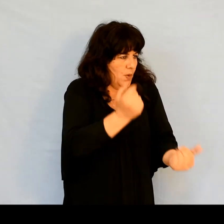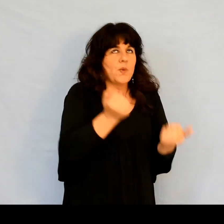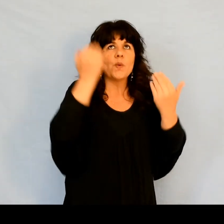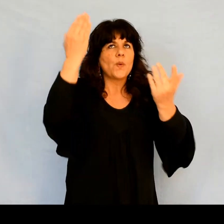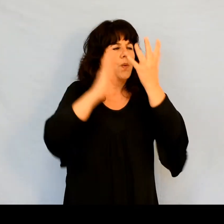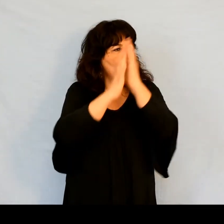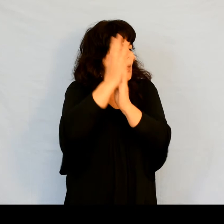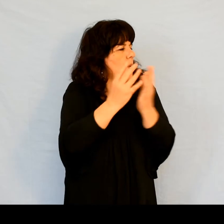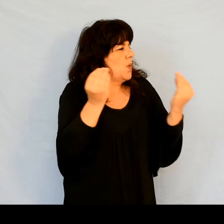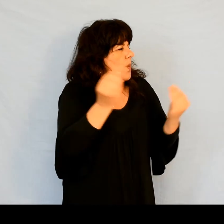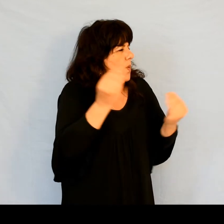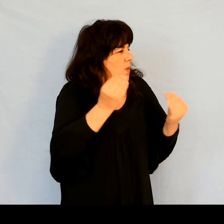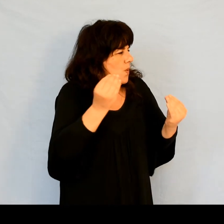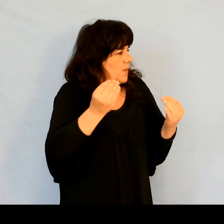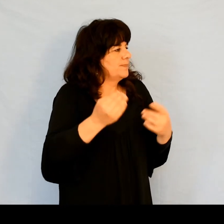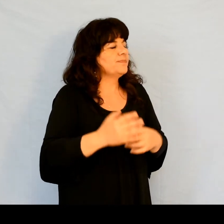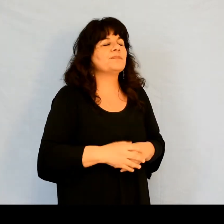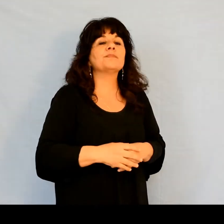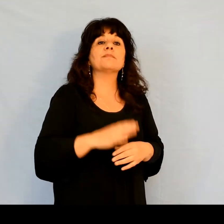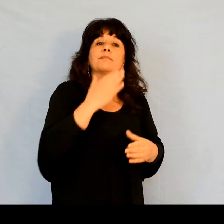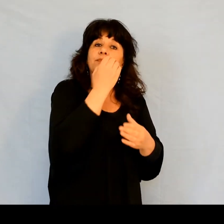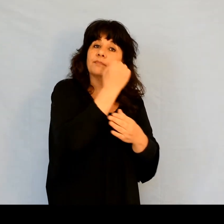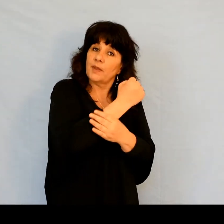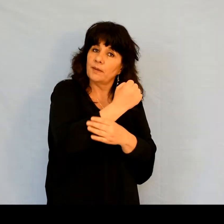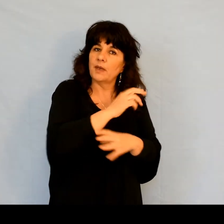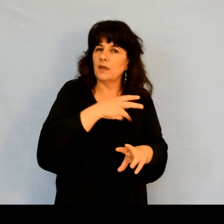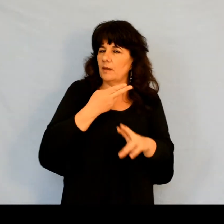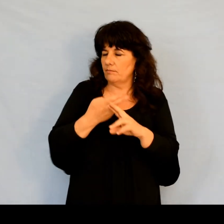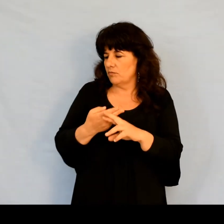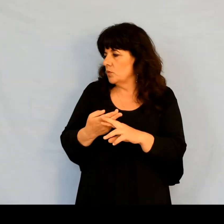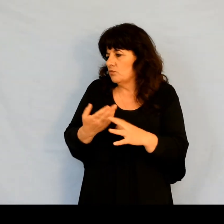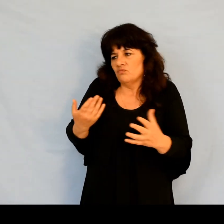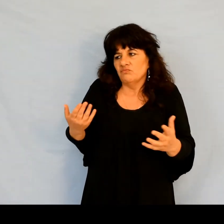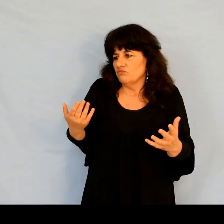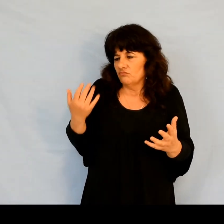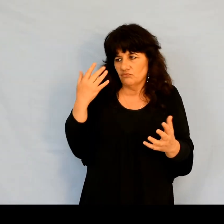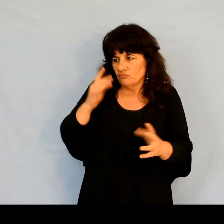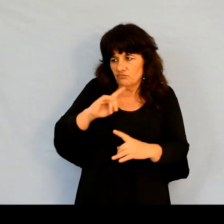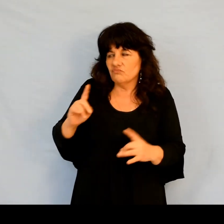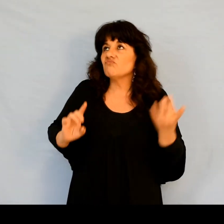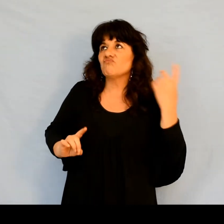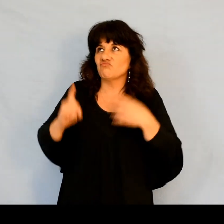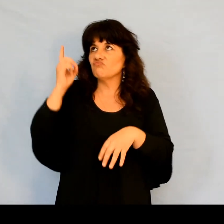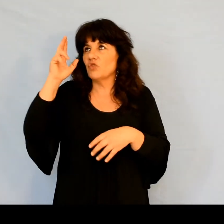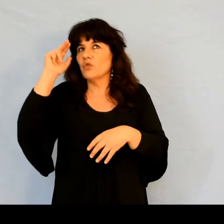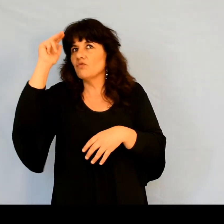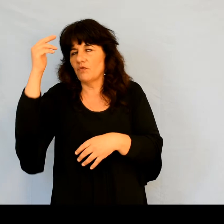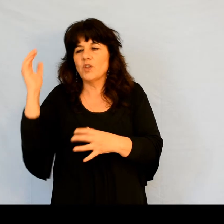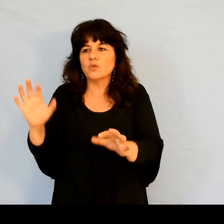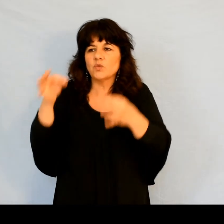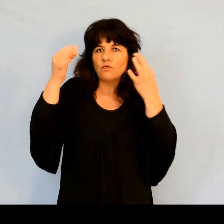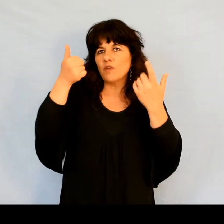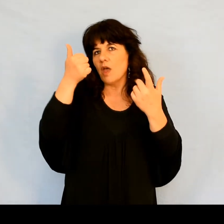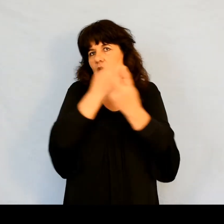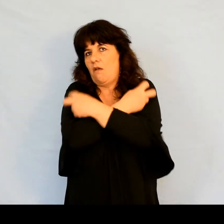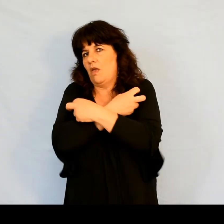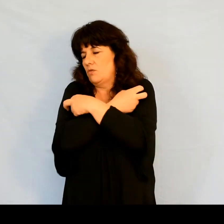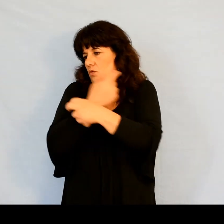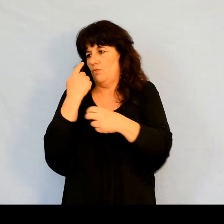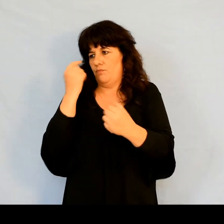Abraham répondit, « Dieu saura bien trouver l'agneau pour l'holocauste, mon fils. » Et ils s'en allaient